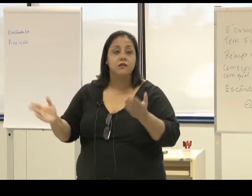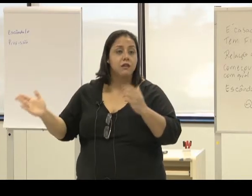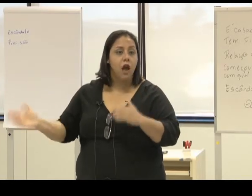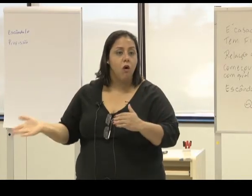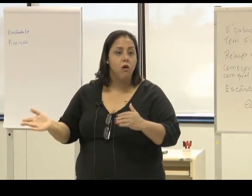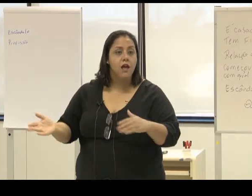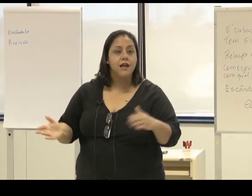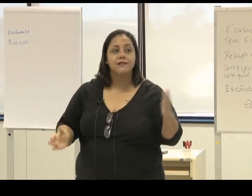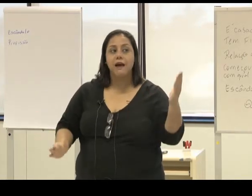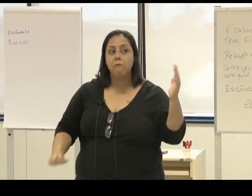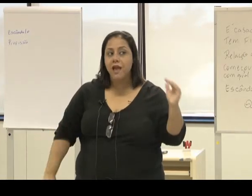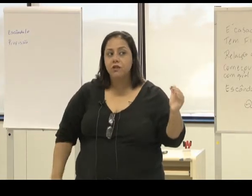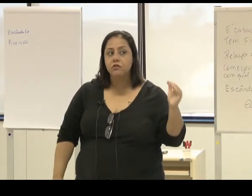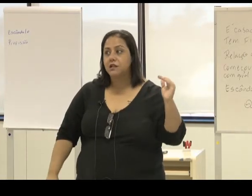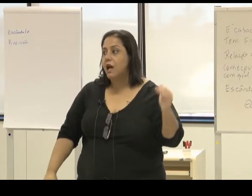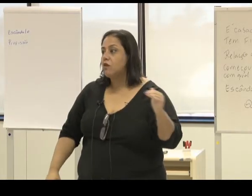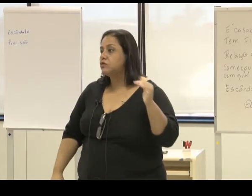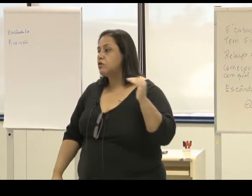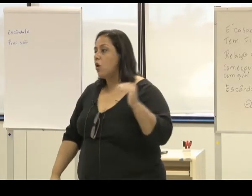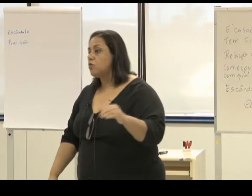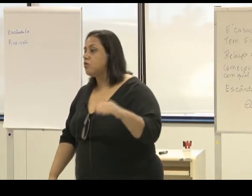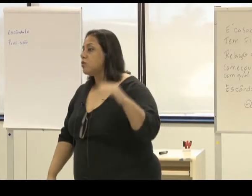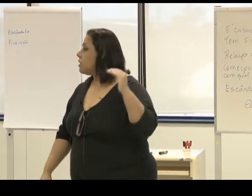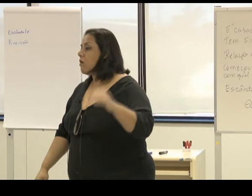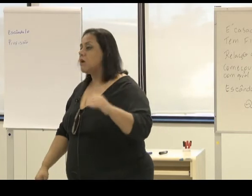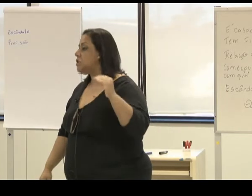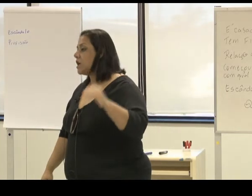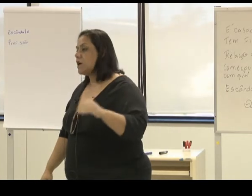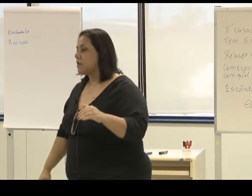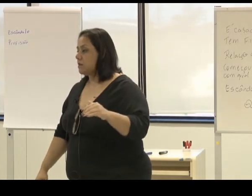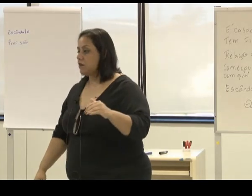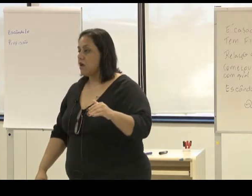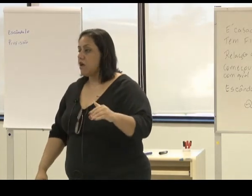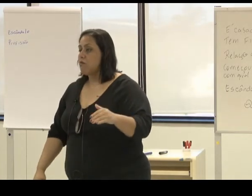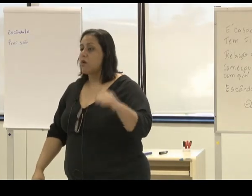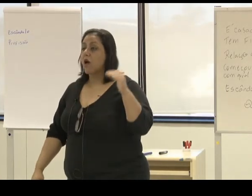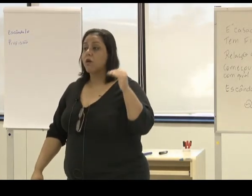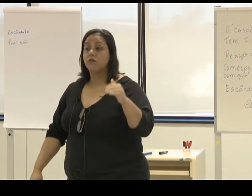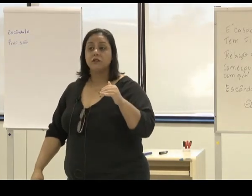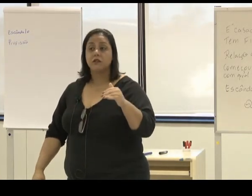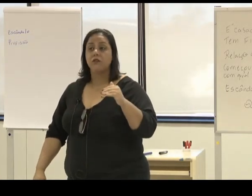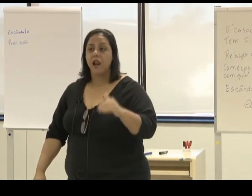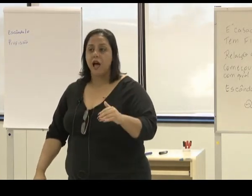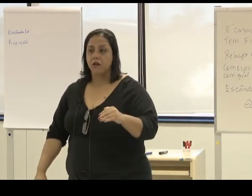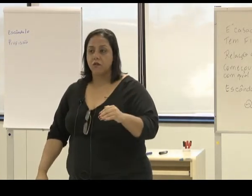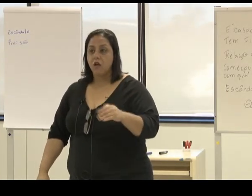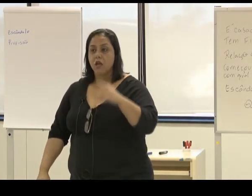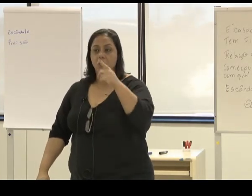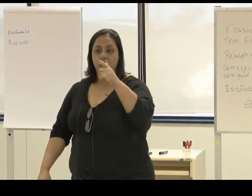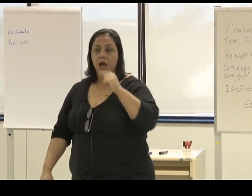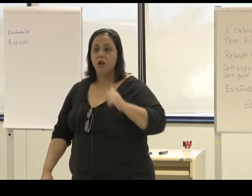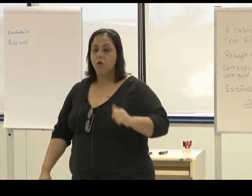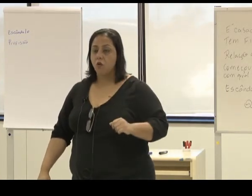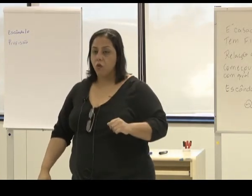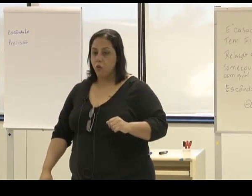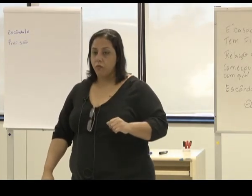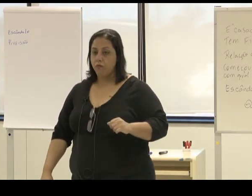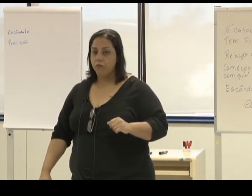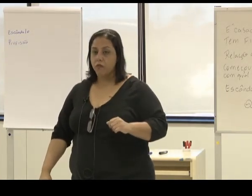referencial. Saber o sinal solto não adianta. Porque é o que vocês falaram e o que ela colocou.